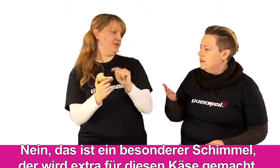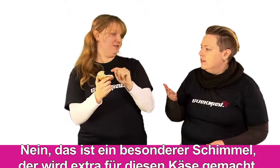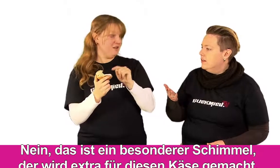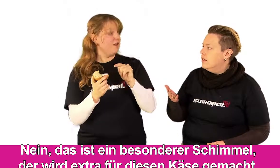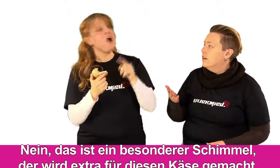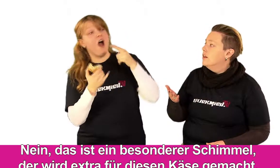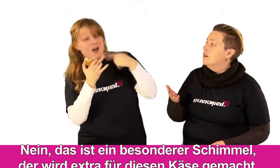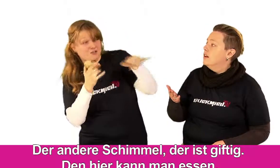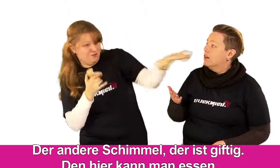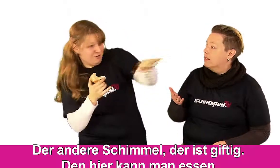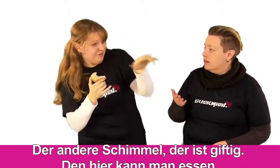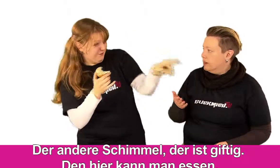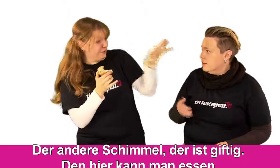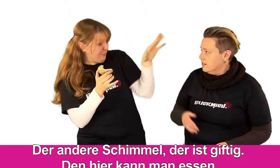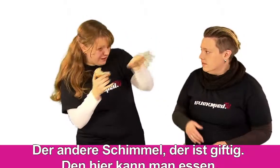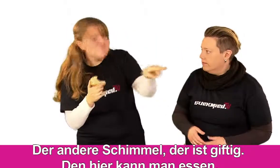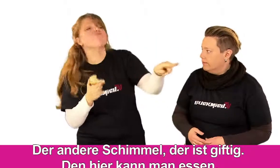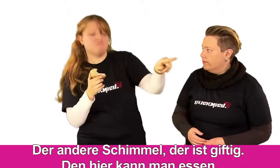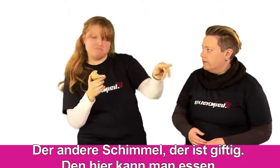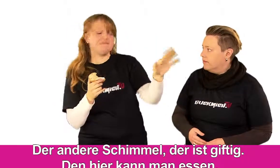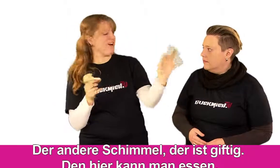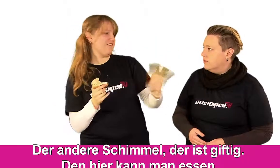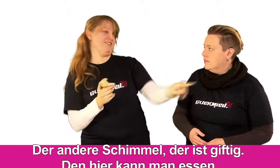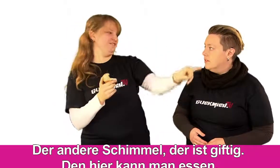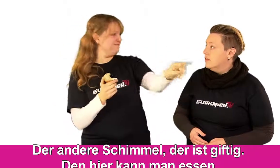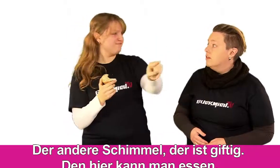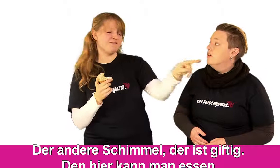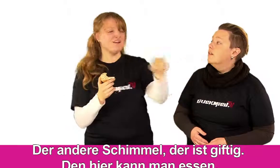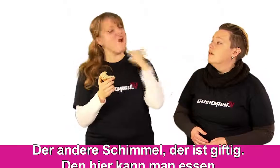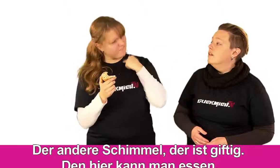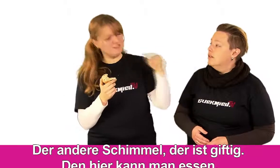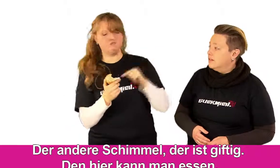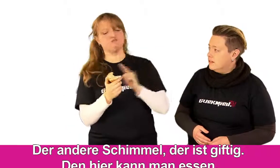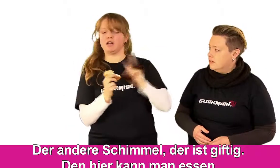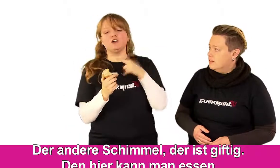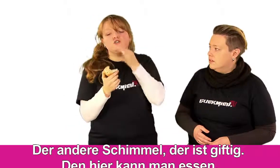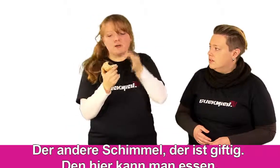Käse gemacht. Der andere Schimmel, der ist giftig. Den hier kann man essen.